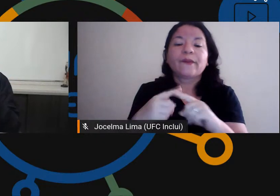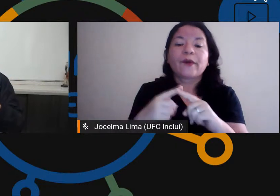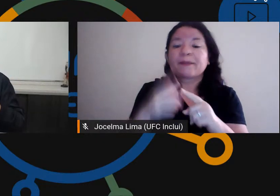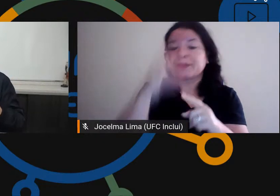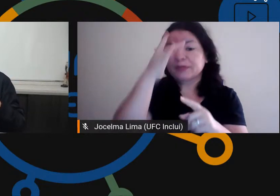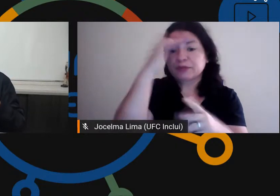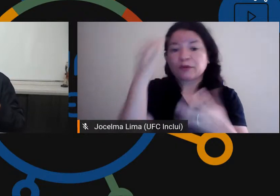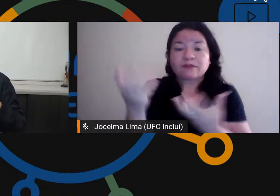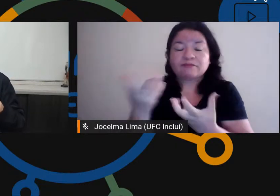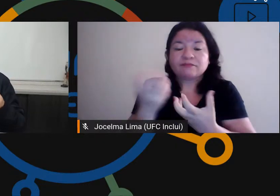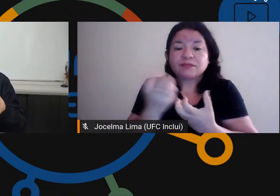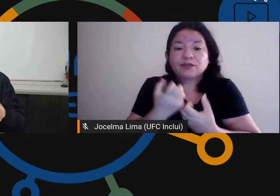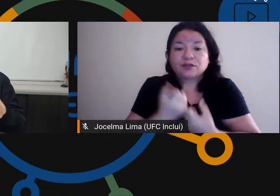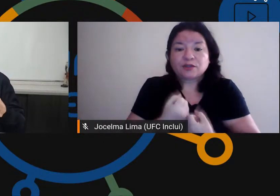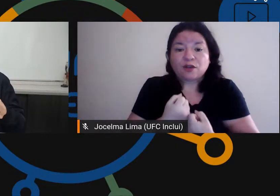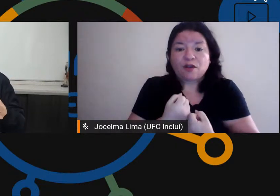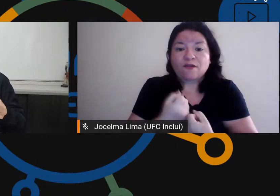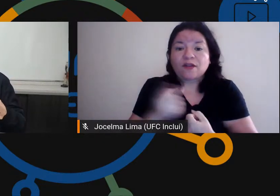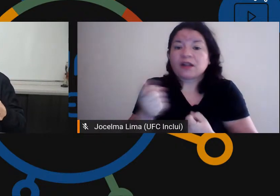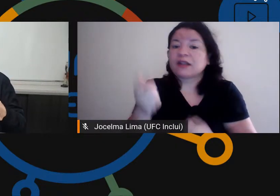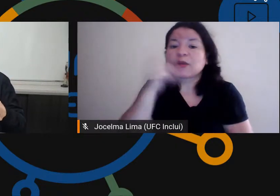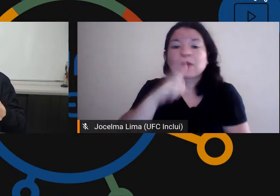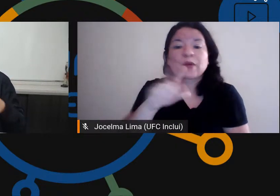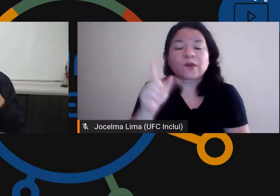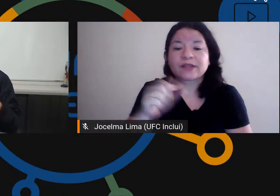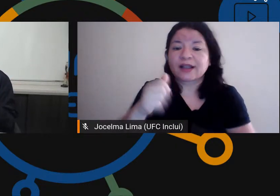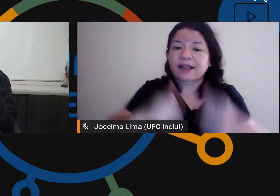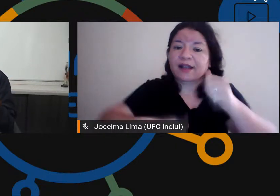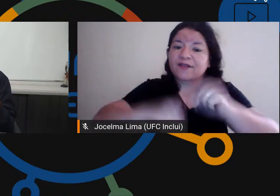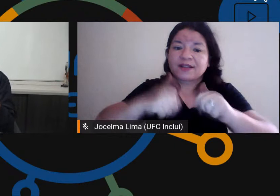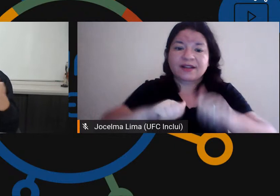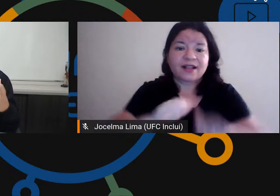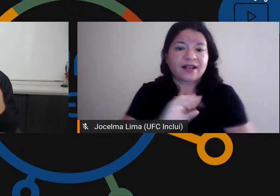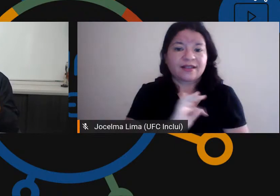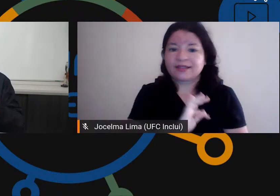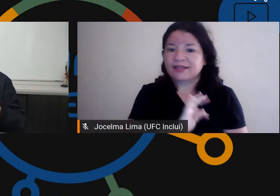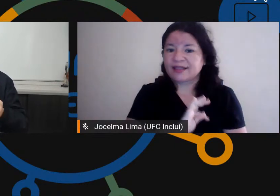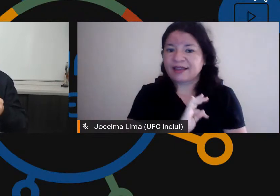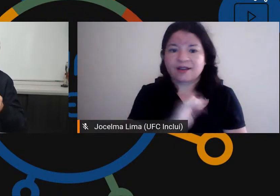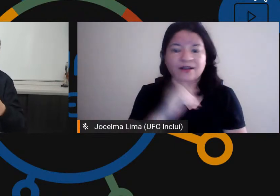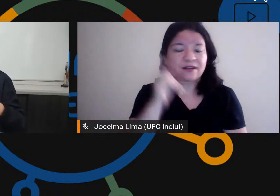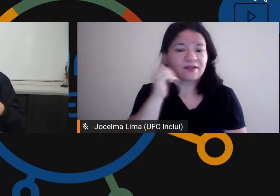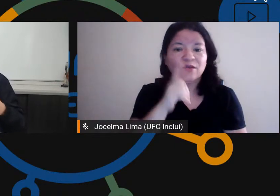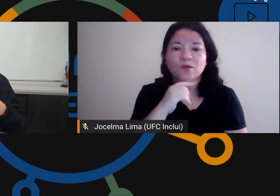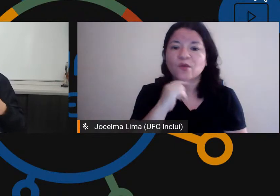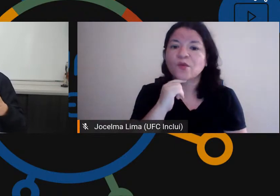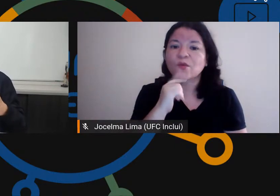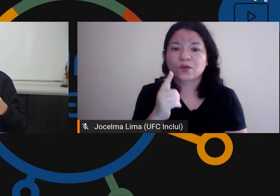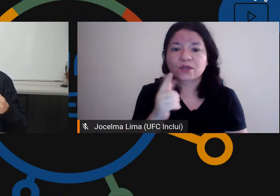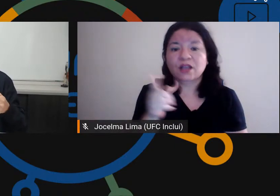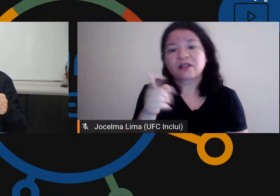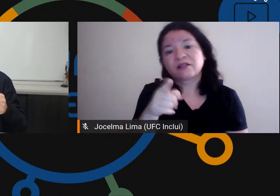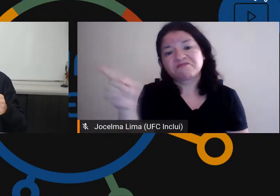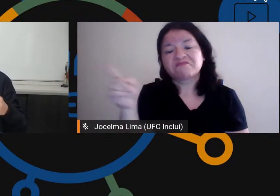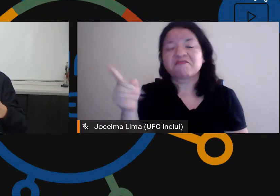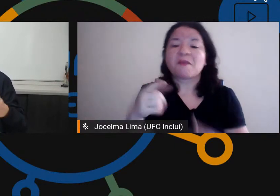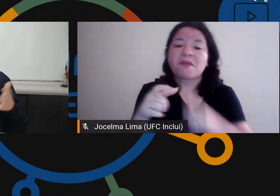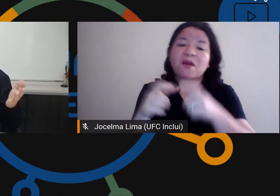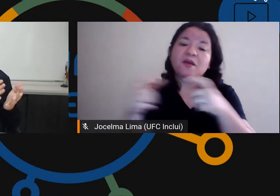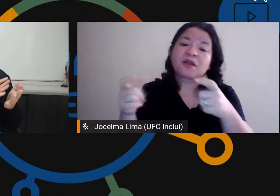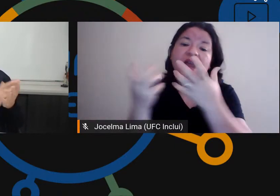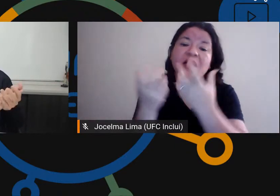não conseguem avaliar tecnicamente aquilo, e por não avaliar tecnicamente, é mais fácil que elas aceitem as coisas como verdade,